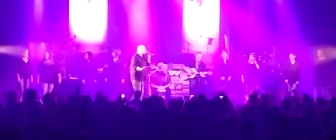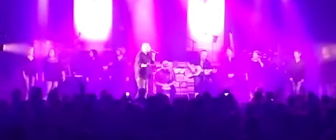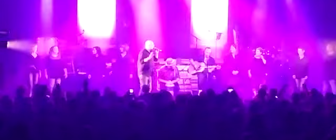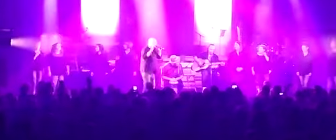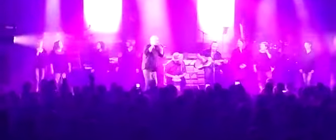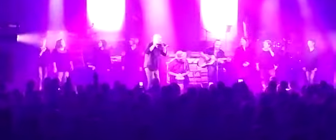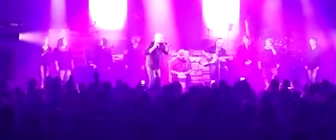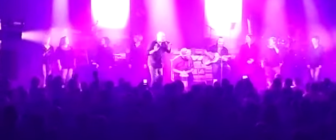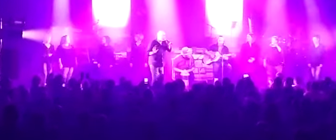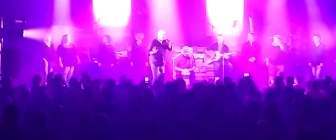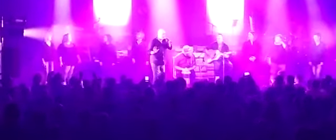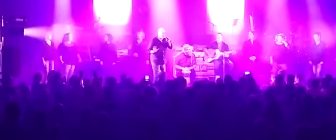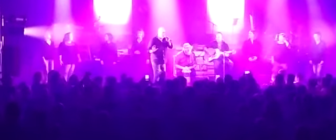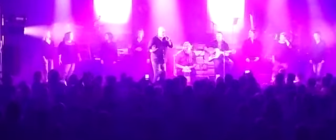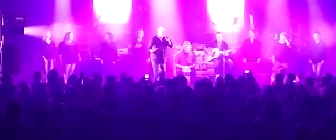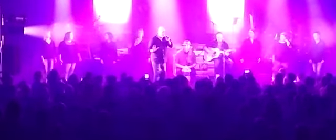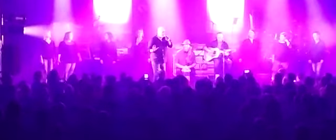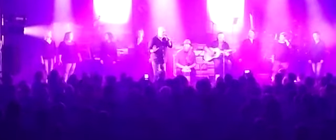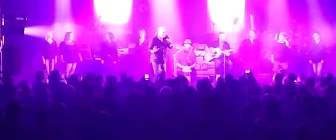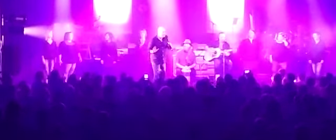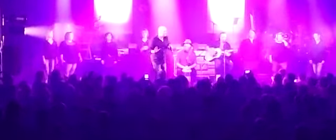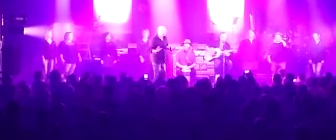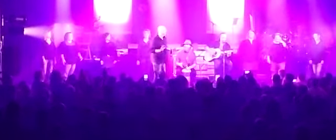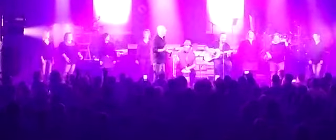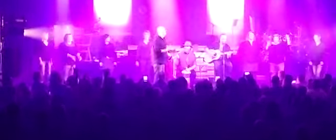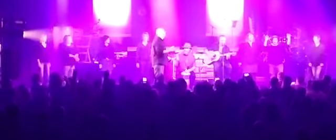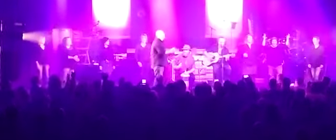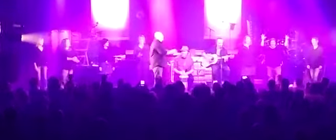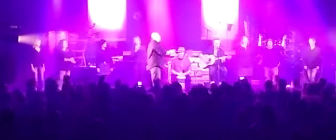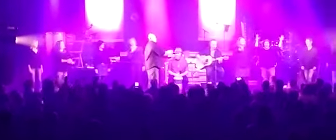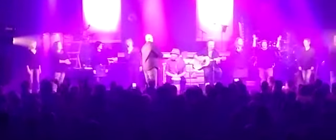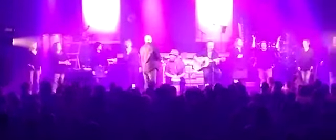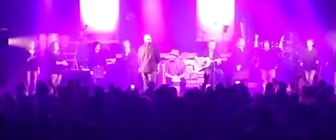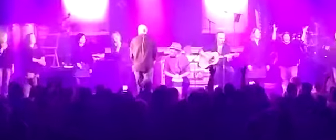En même temps, ils sont durs, moi j'ai pas entendu un accueil.